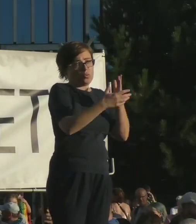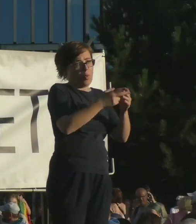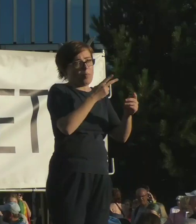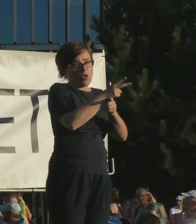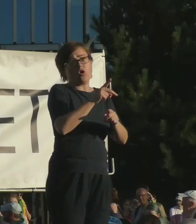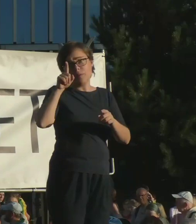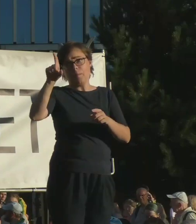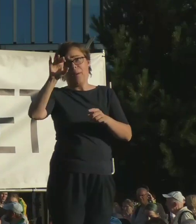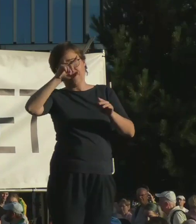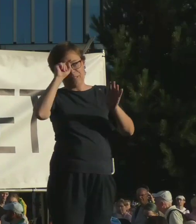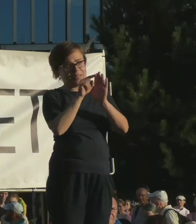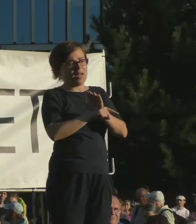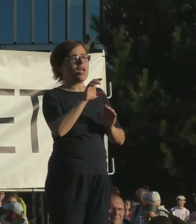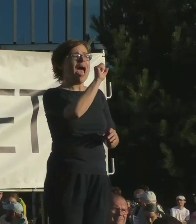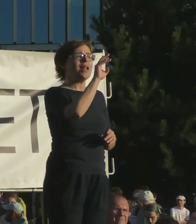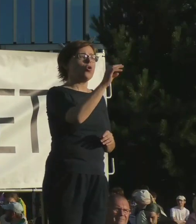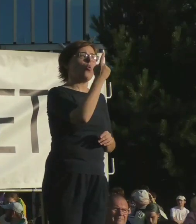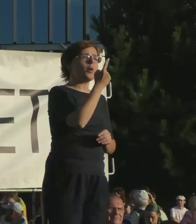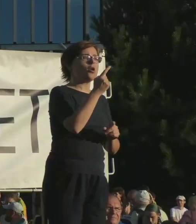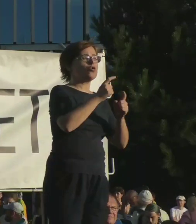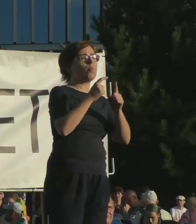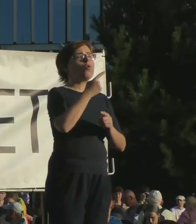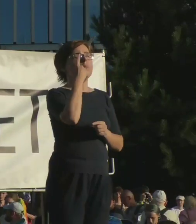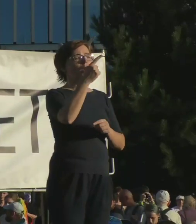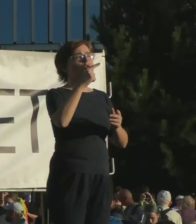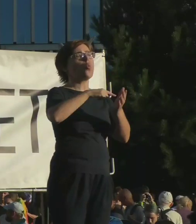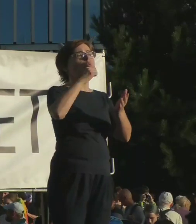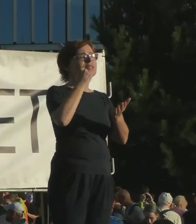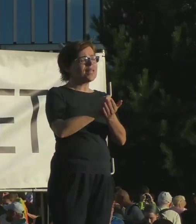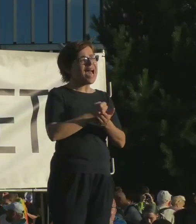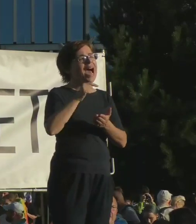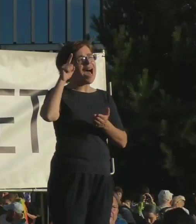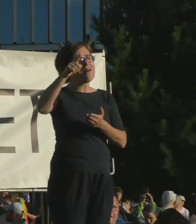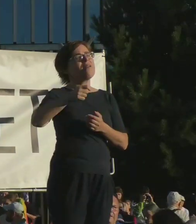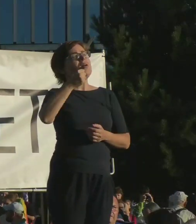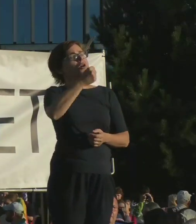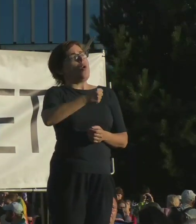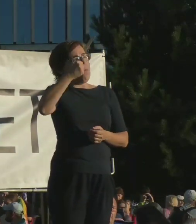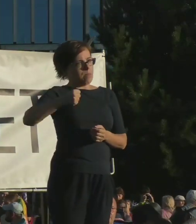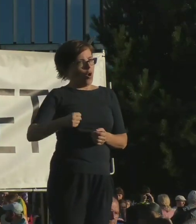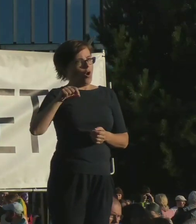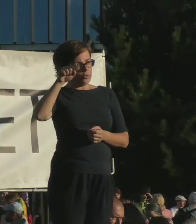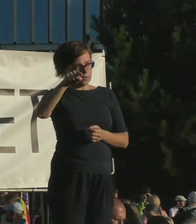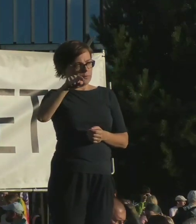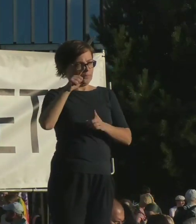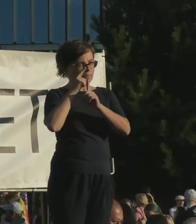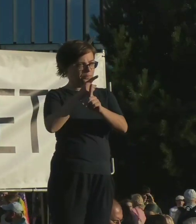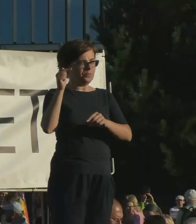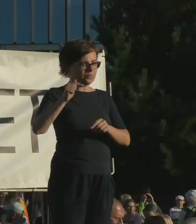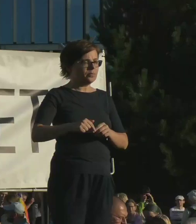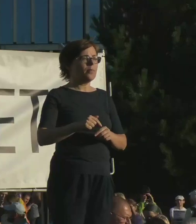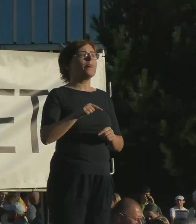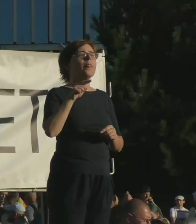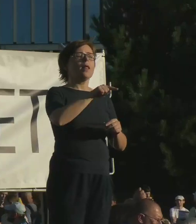Artykuł 1, punkt 1 ustawy o wykonywaniu mandatu posła i senatora mówi, że